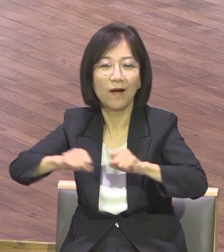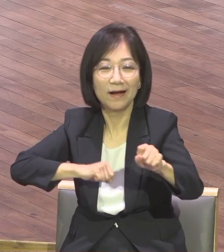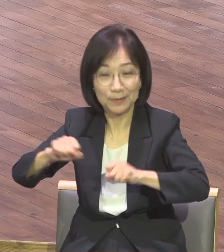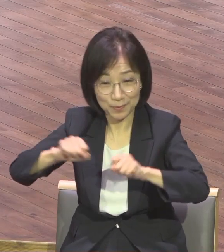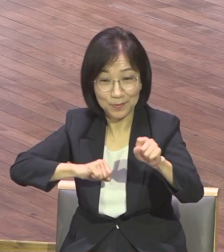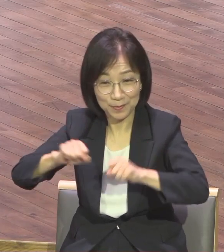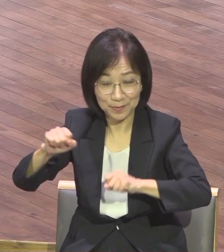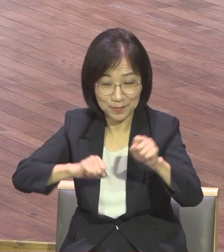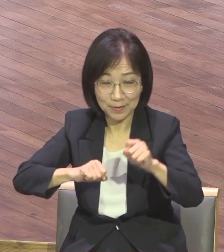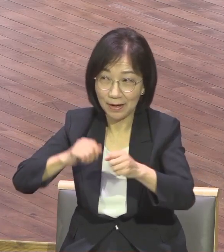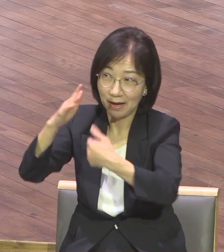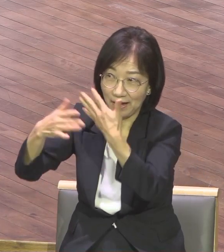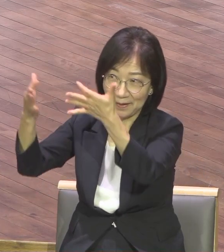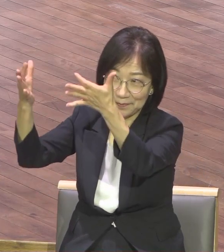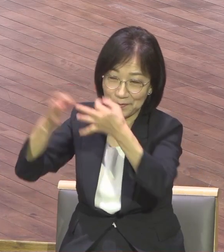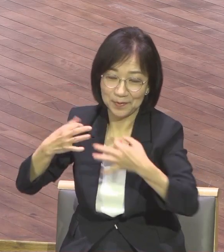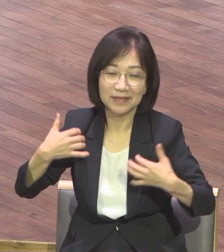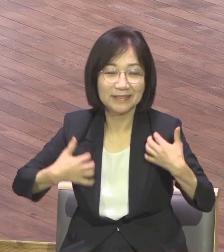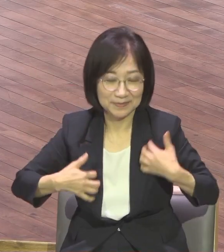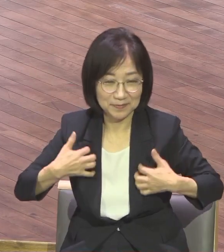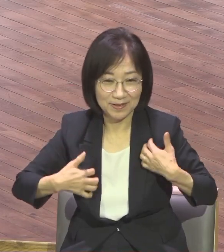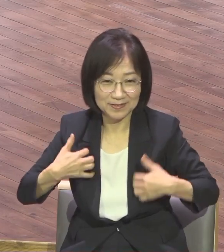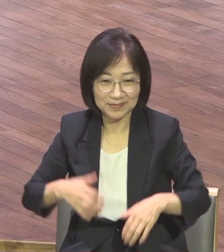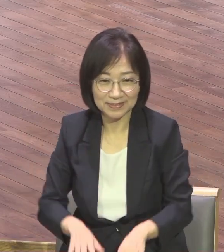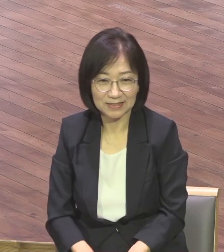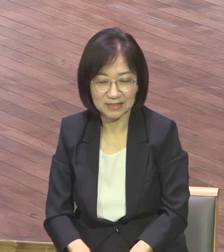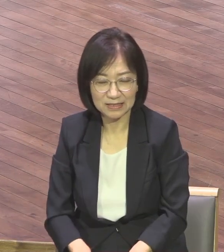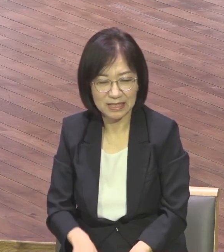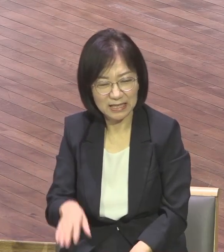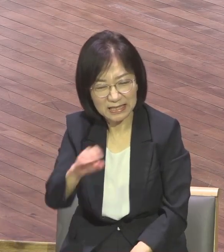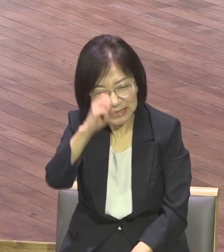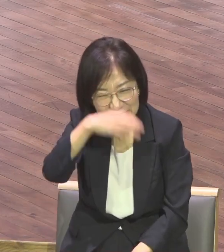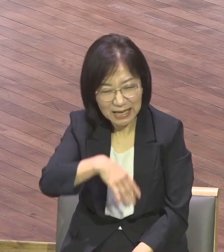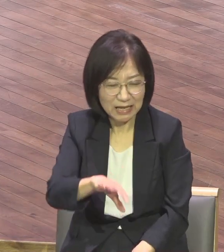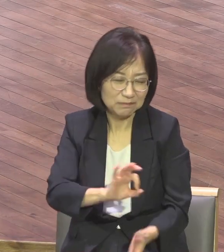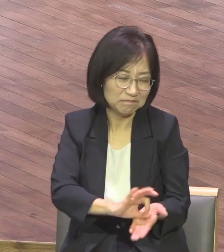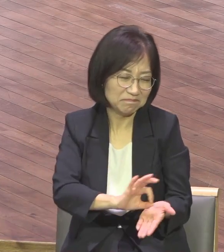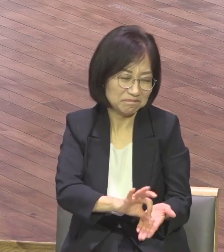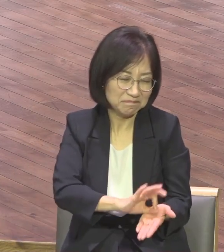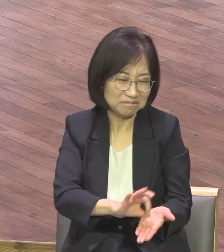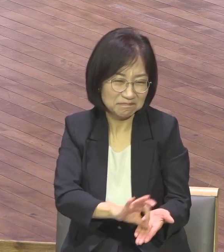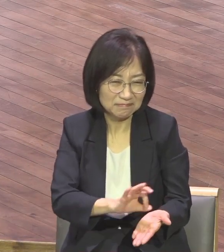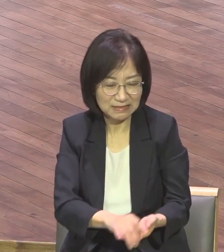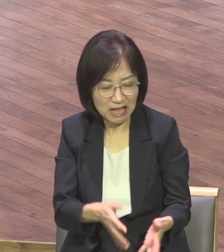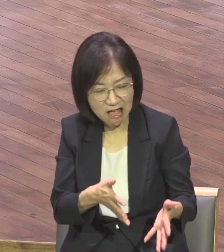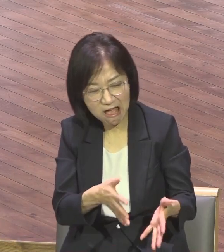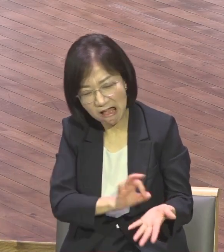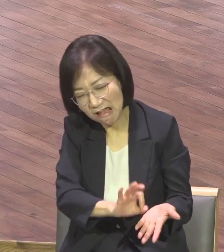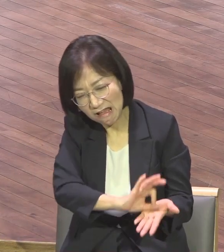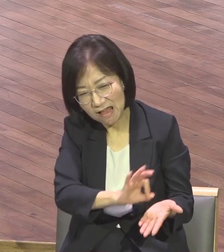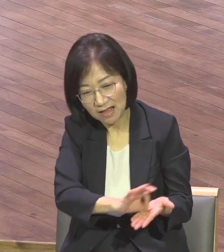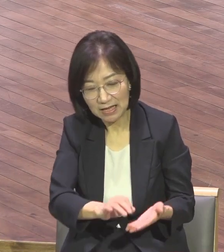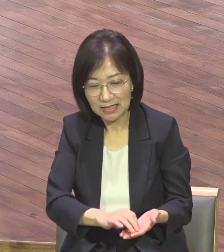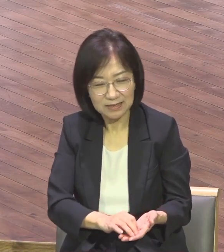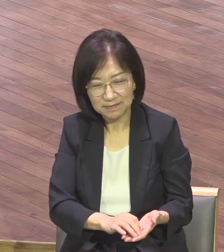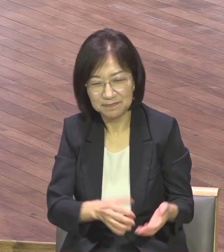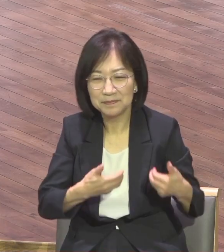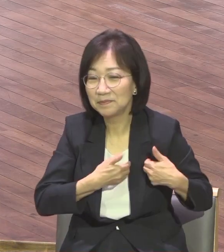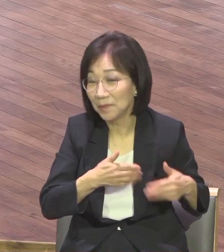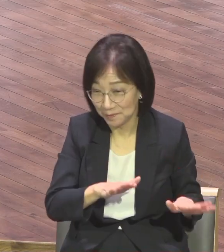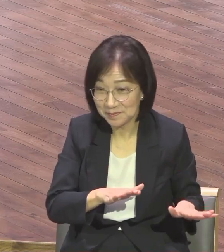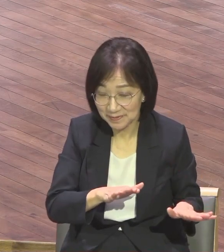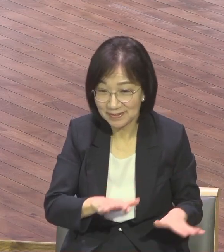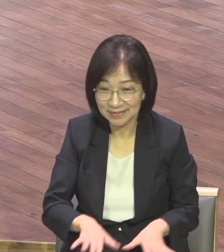돼야 하나님이 기뻐하시지. 쓸데없이 시간 낭비하고 물질 낭비하고 에너지 낭비할 필요가 없잖아요.